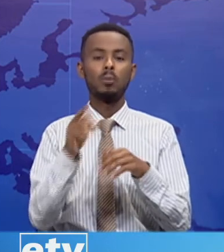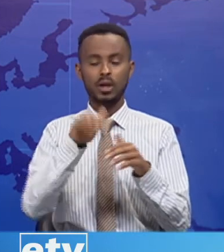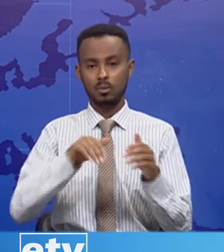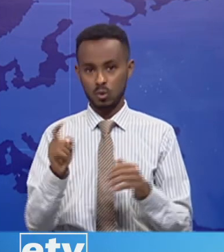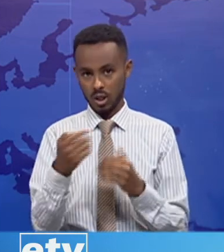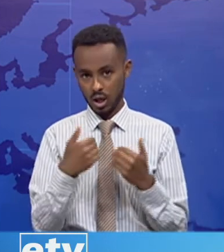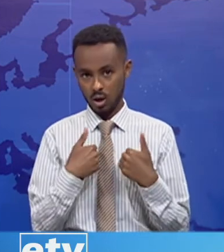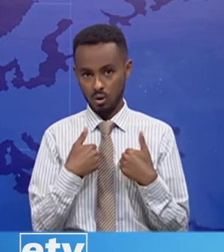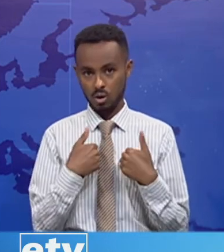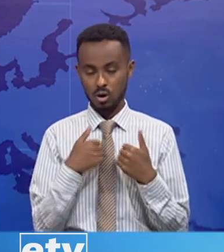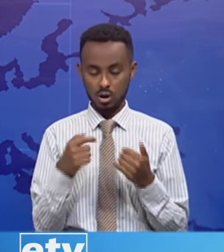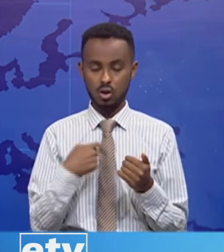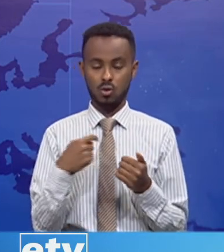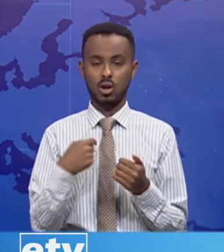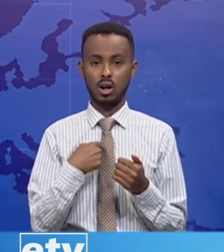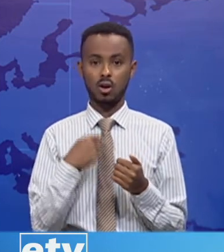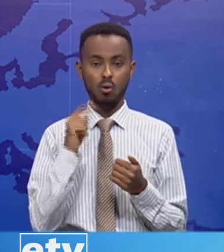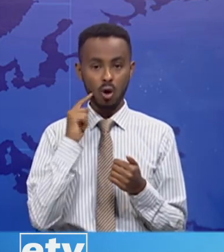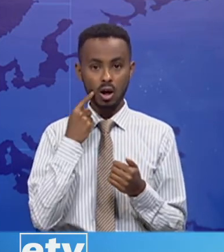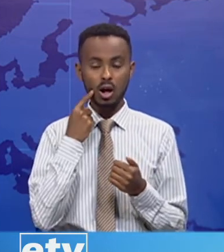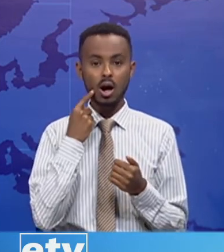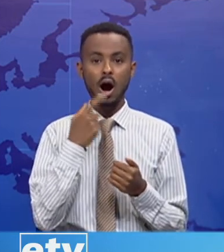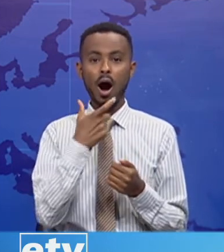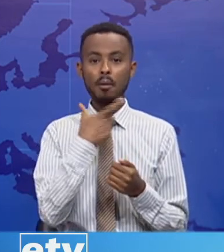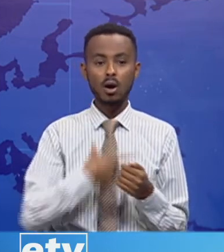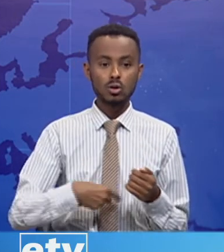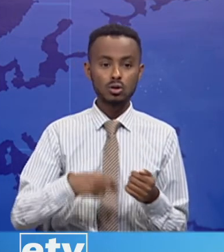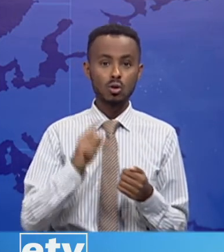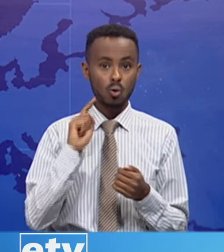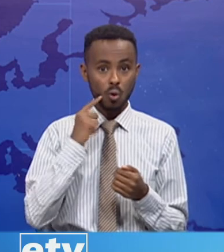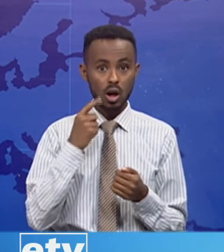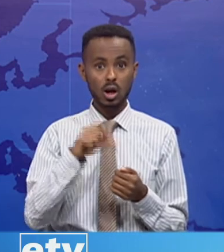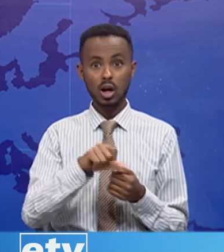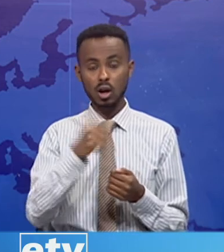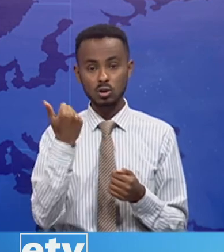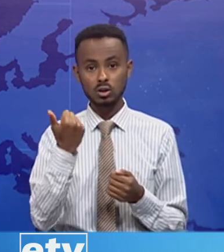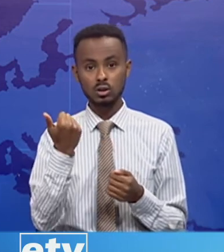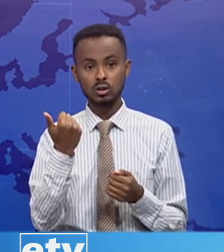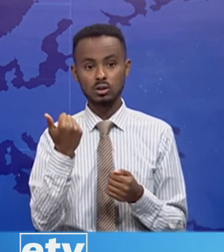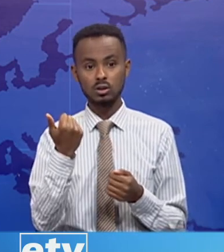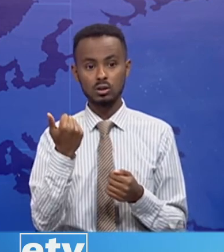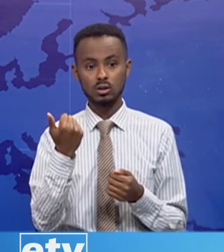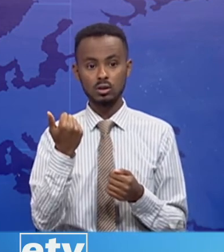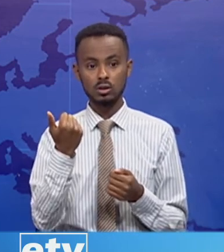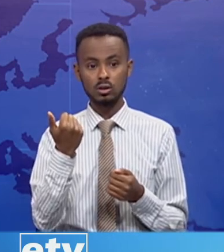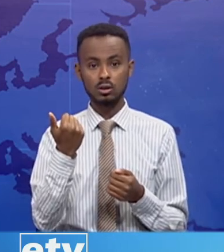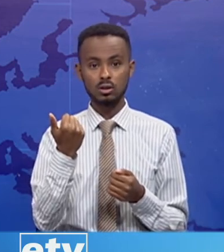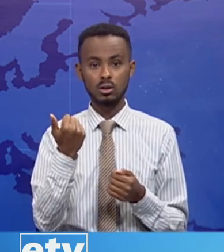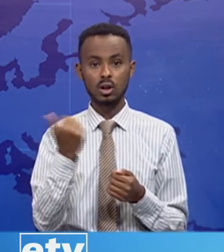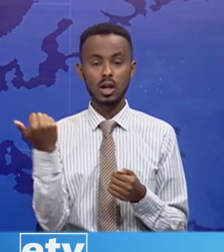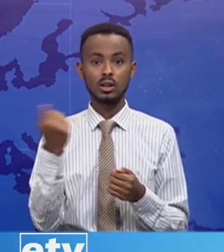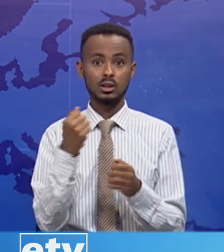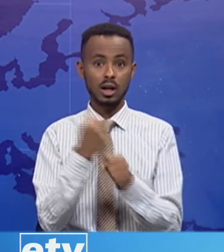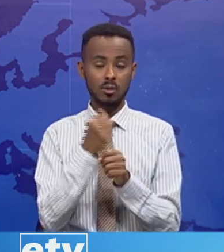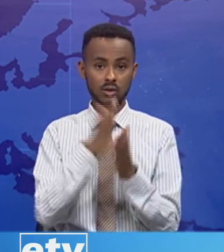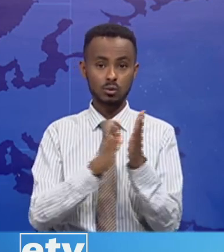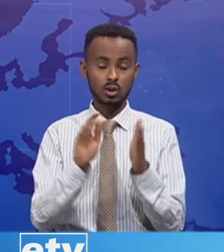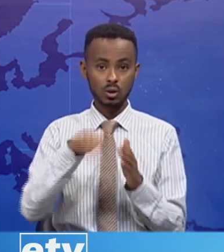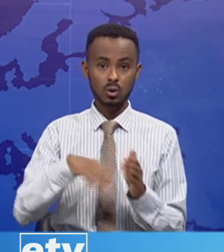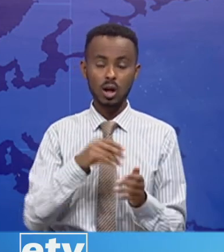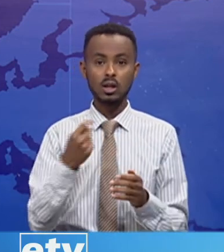ያለው። እንደው እኔ እንኳን አባሎቹ እንኳን ሌሎች ከላይ ከታች የሚፈጽሙት ቀርቶ